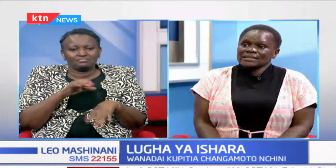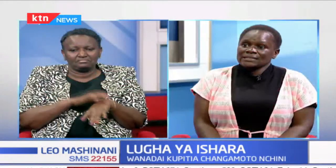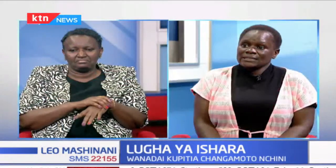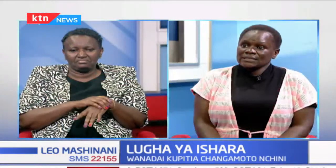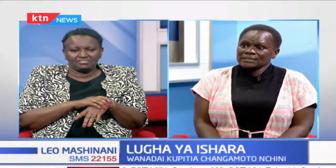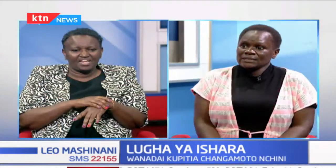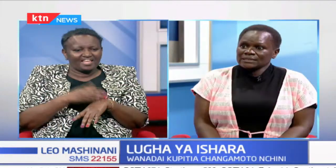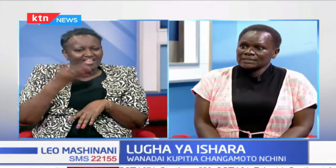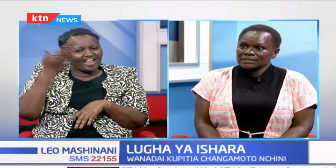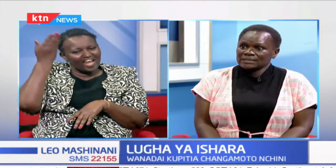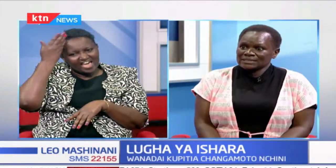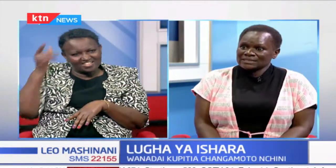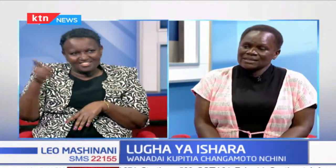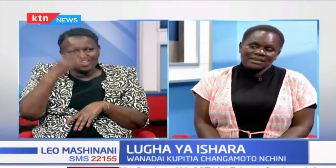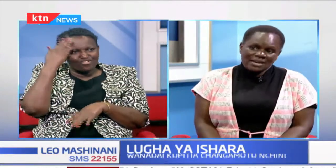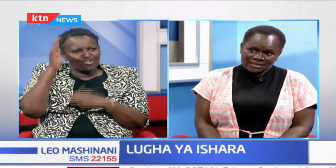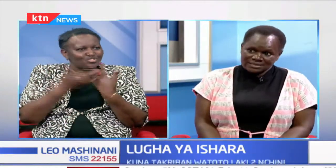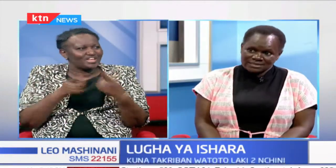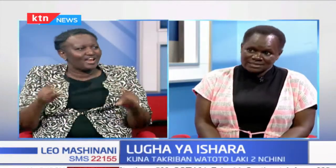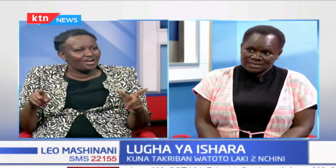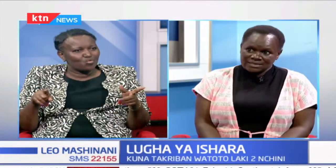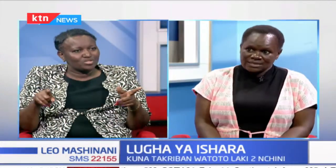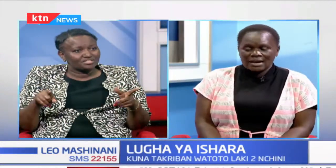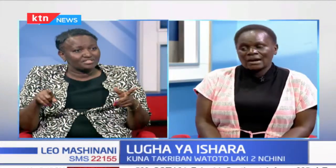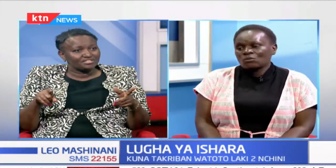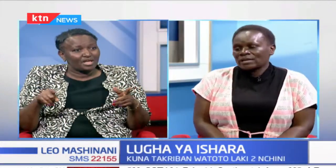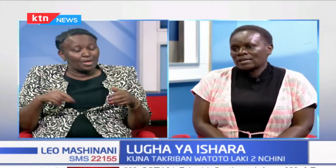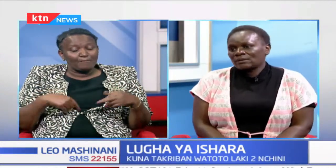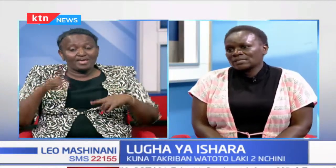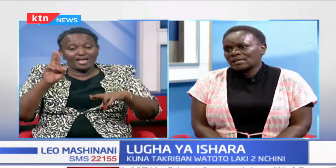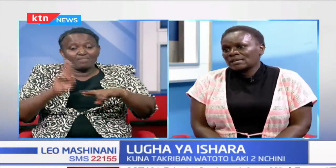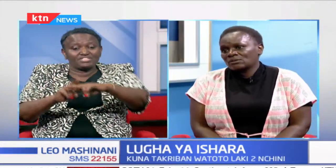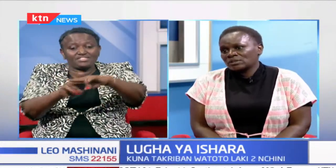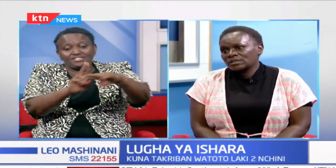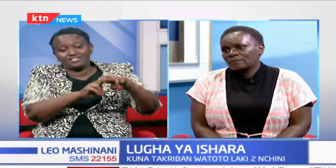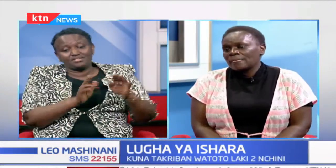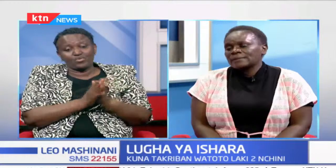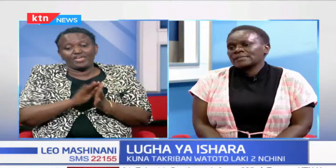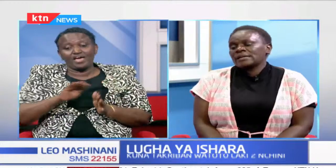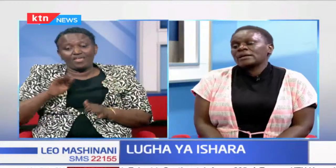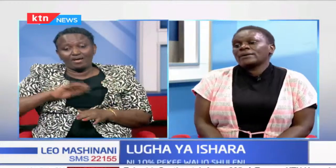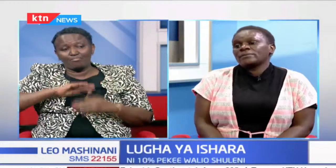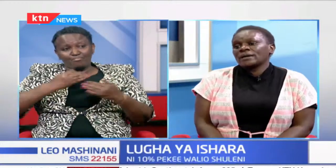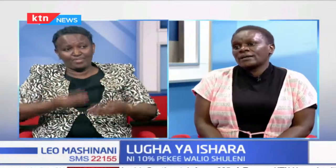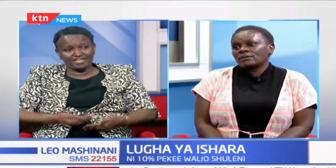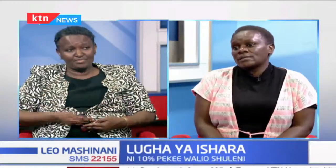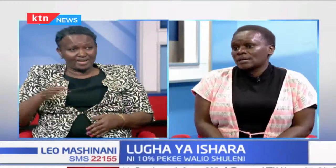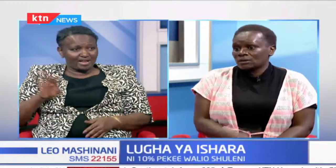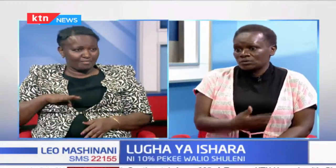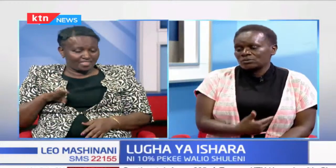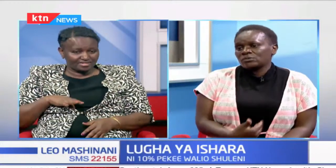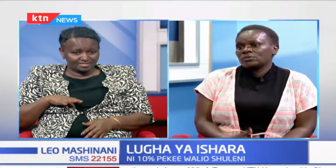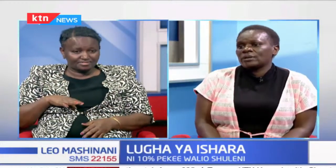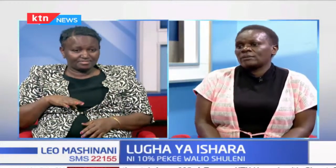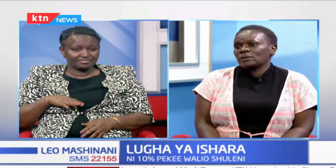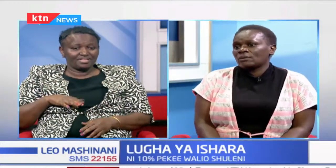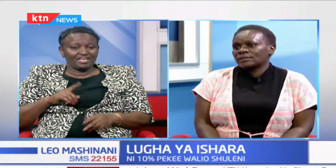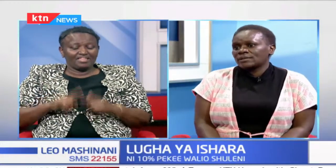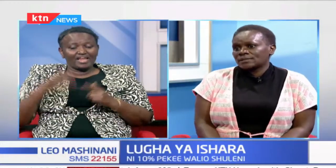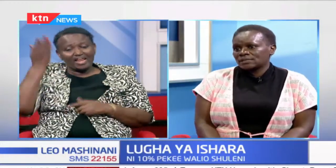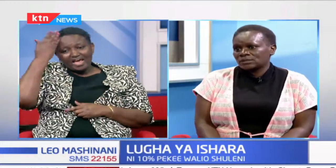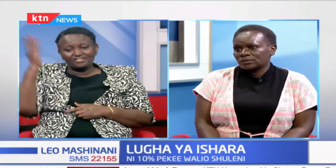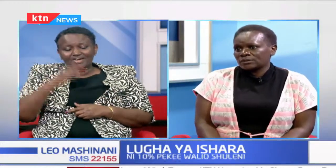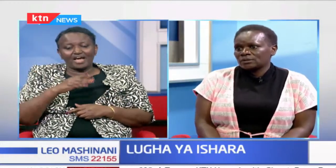Sasa nikaenda kliniki. Mm-hmm. Nurse hakuwa anaelewa sign language. Sasa nikawa nimekaa na wenzangu. Mm-hmm. Wale